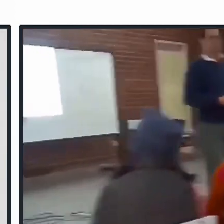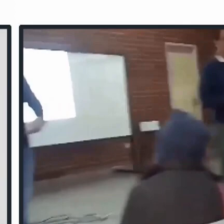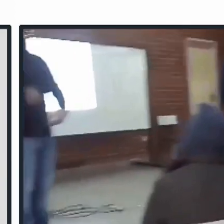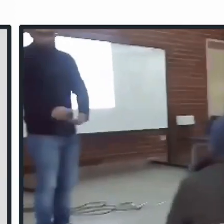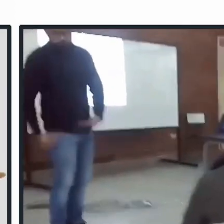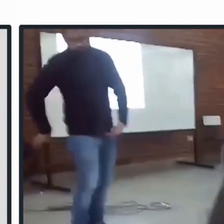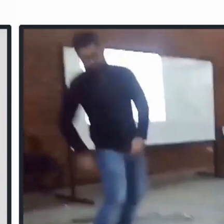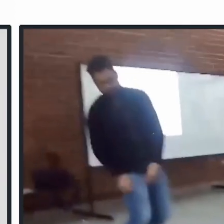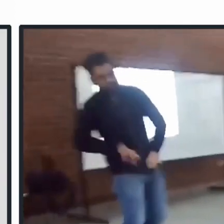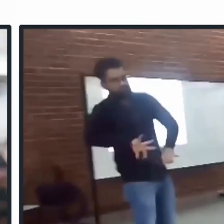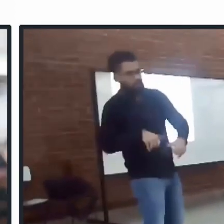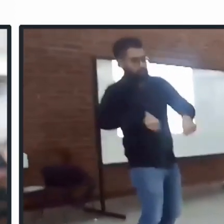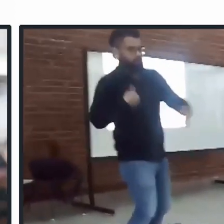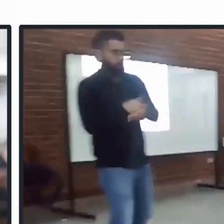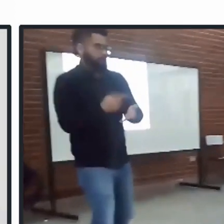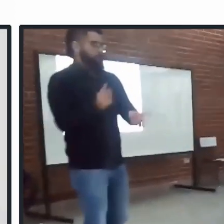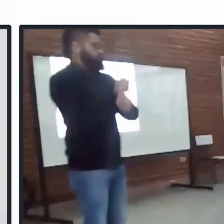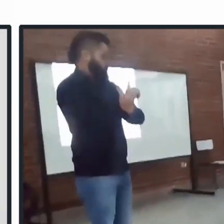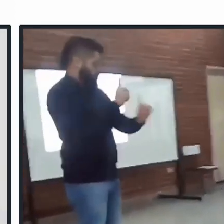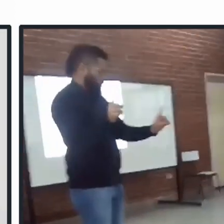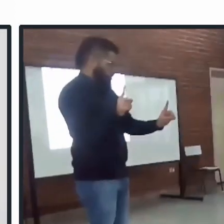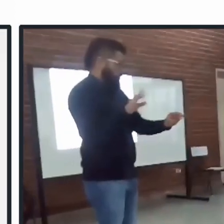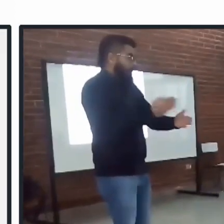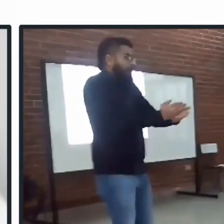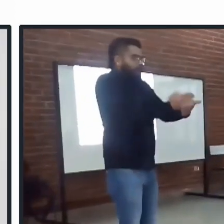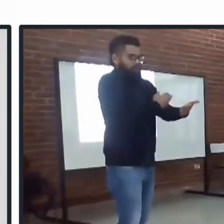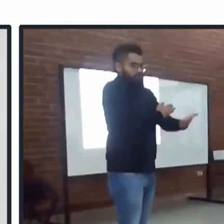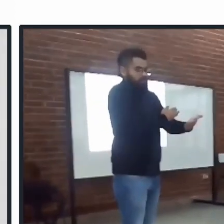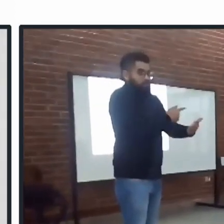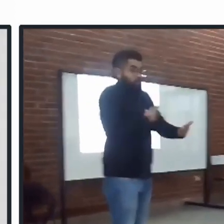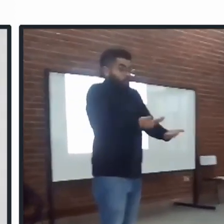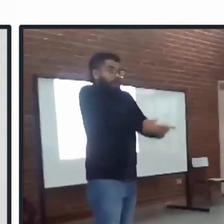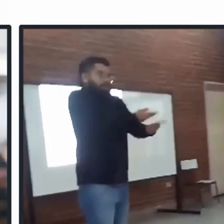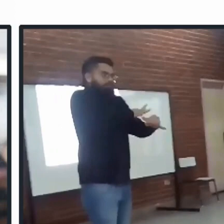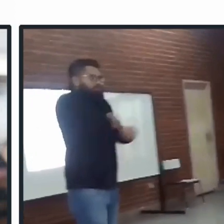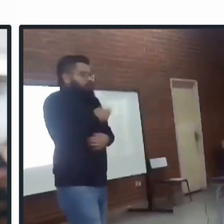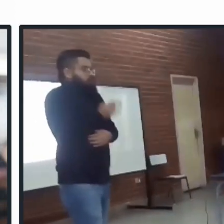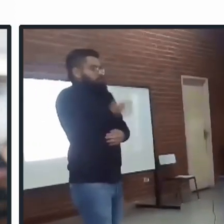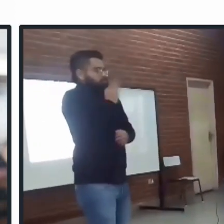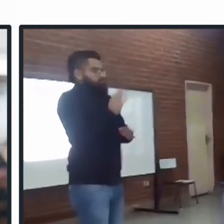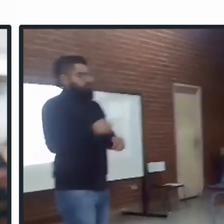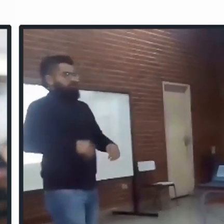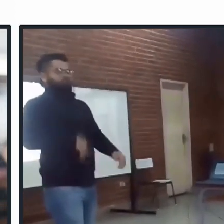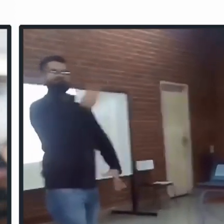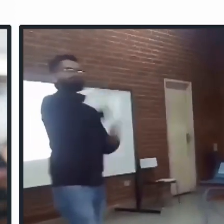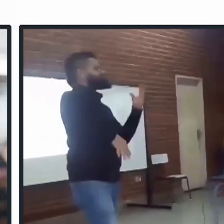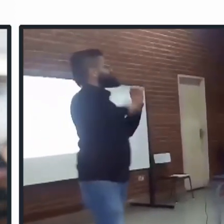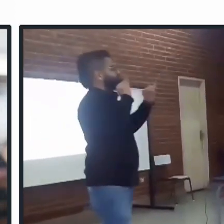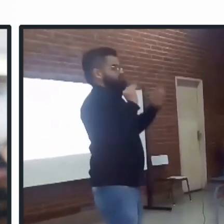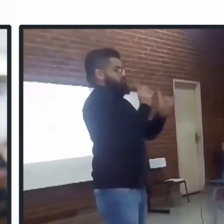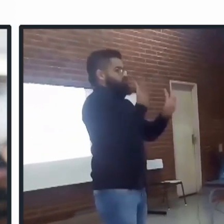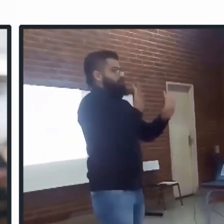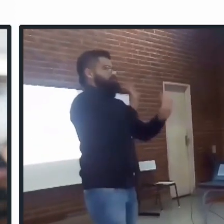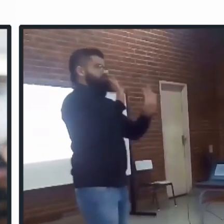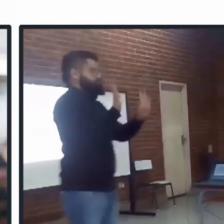posible. Tampoco exagerar así. Sí. Porque tendemos a veces, queremos ser tan solidarios a veces que exageramos. Exageramos. Y